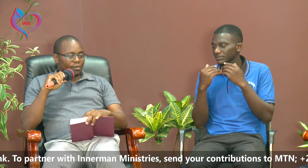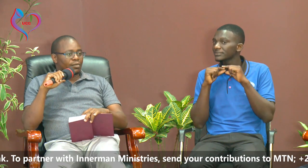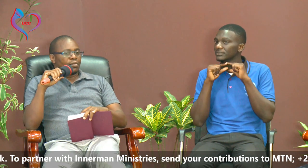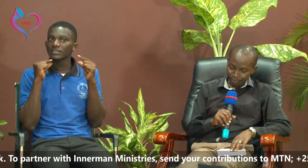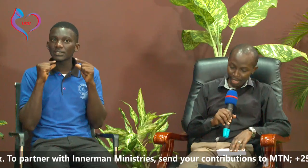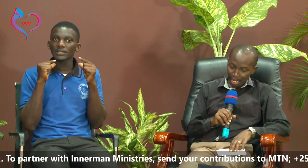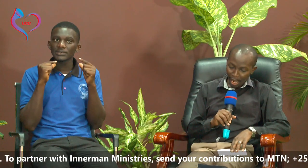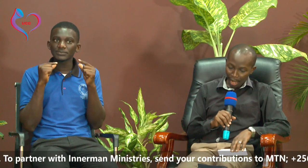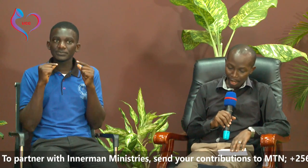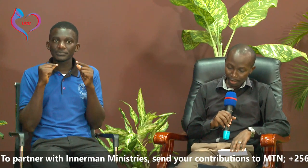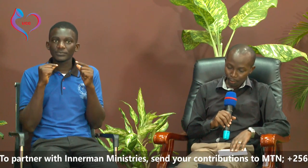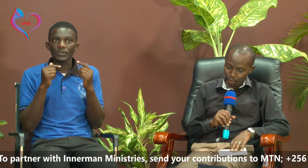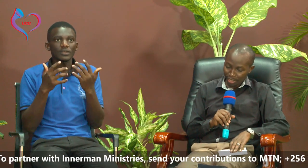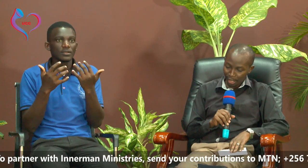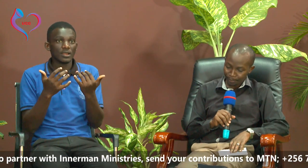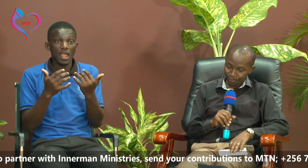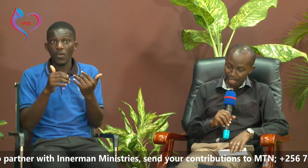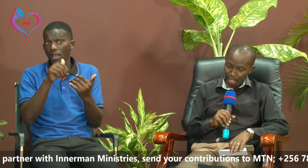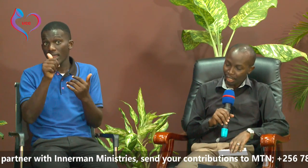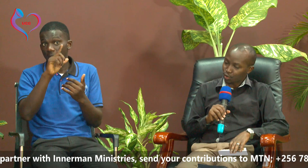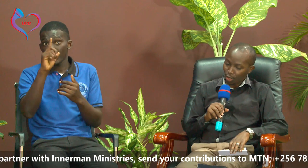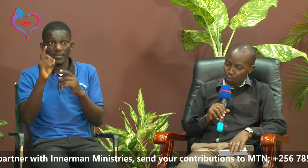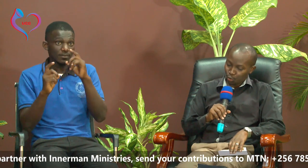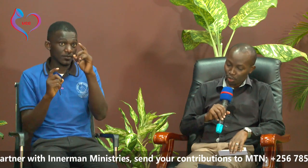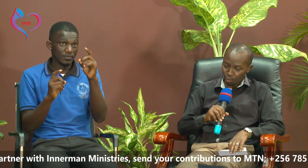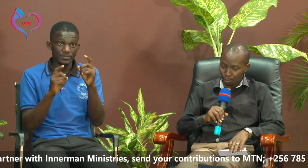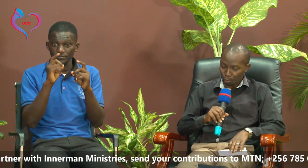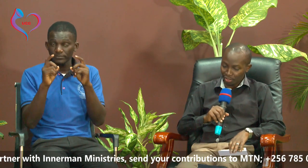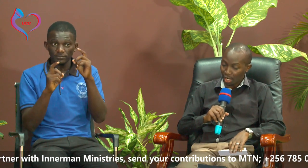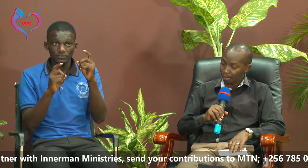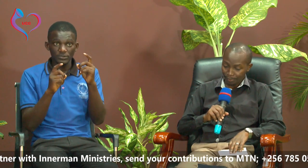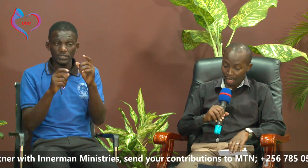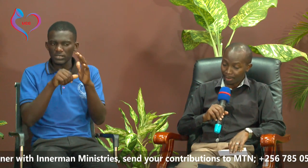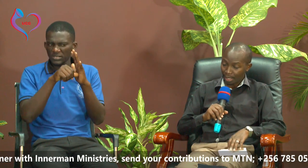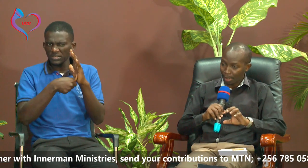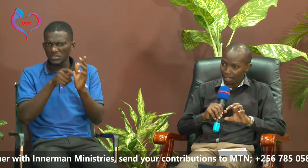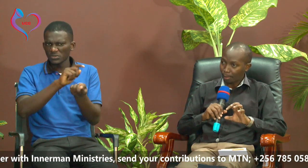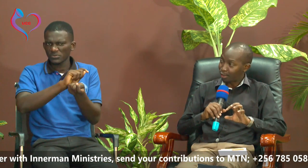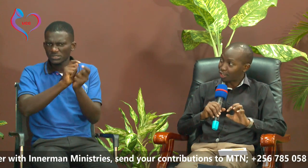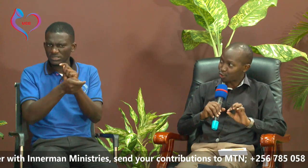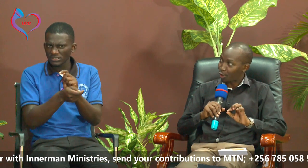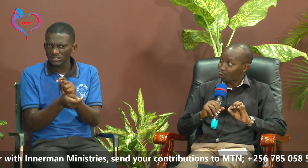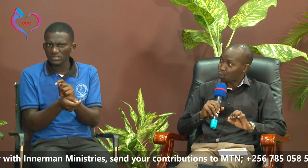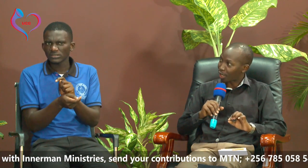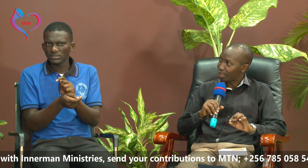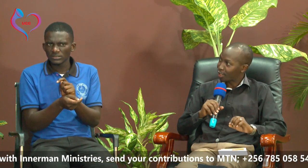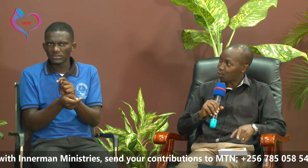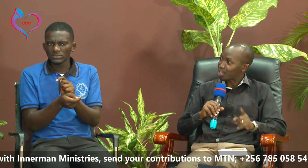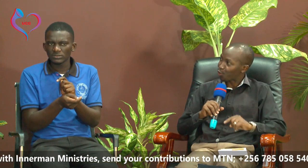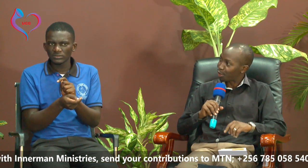iyo. Question endala. Ensonga yokuchuka uli omukubanta ababulire ensonga yokuchuka.